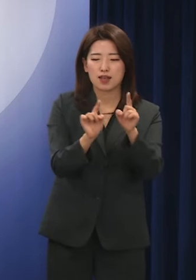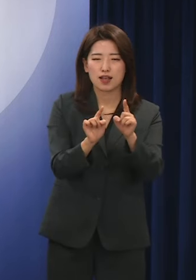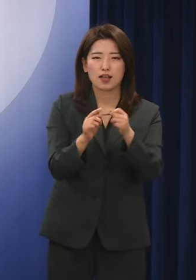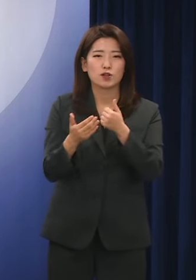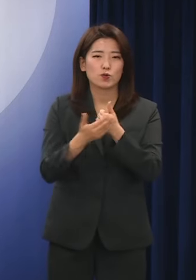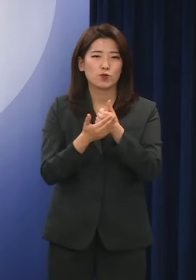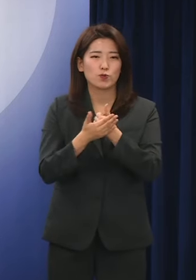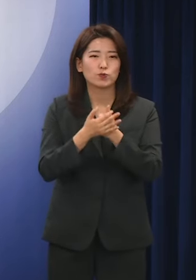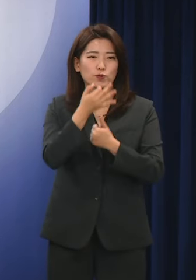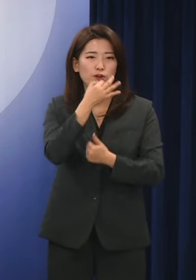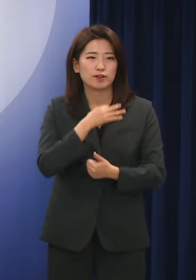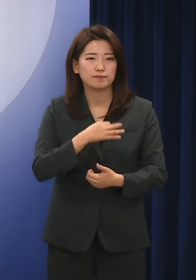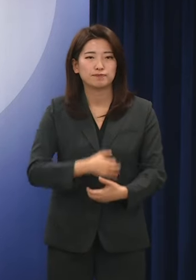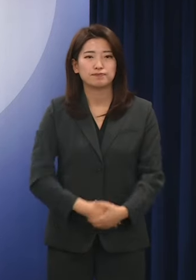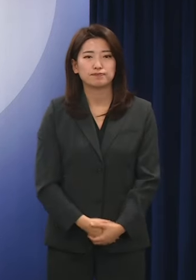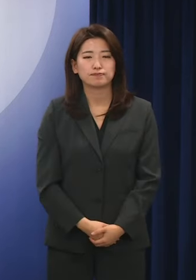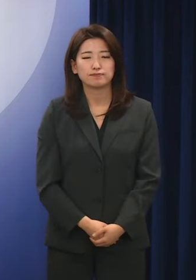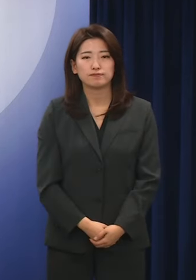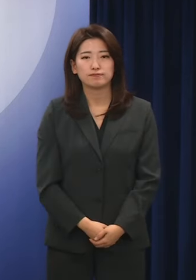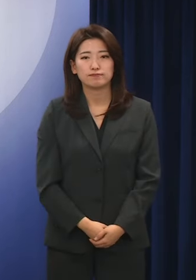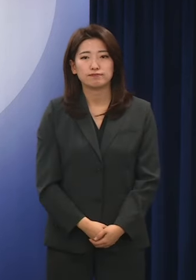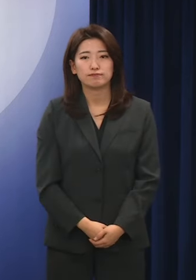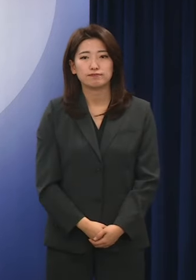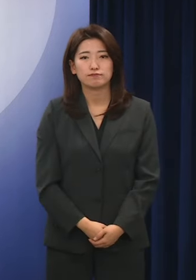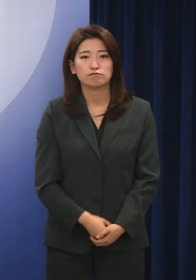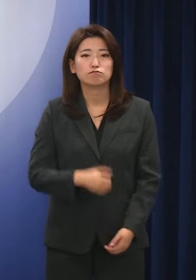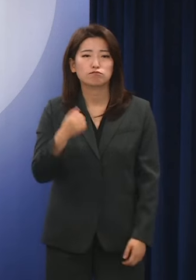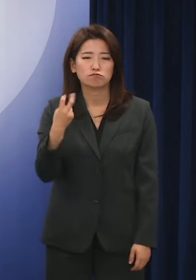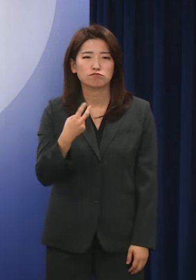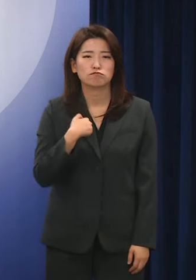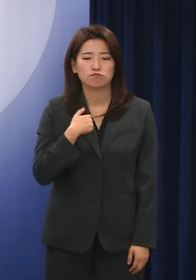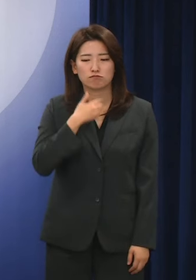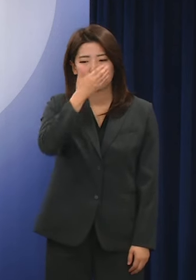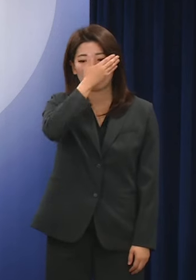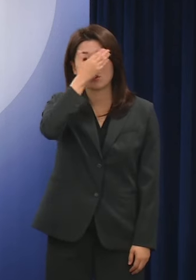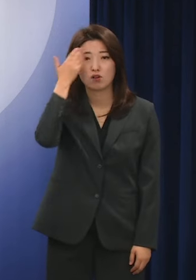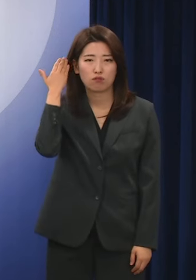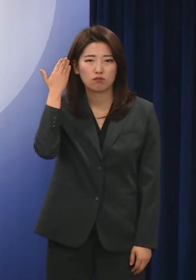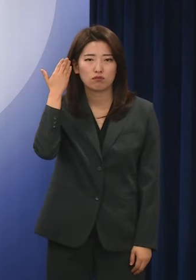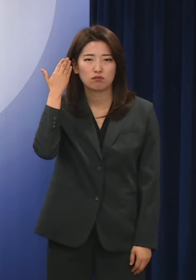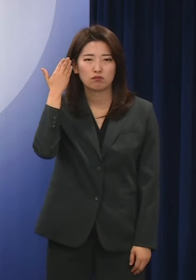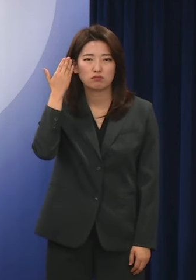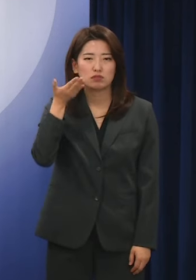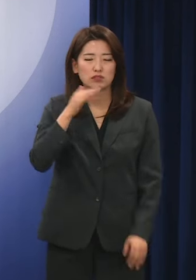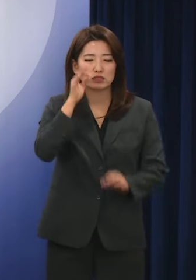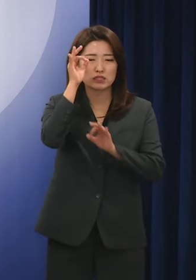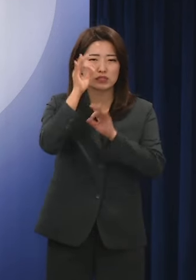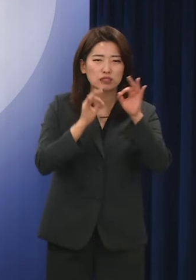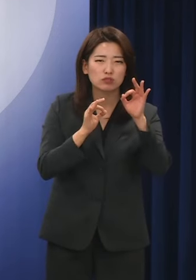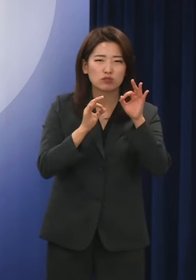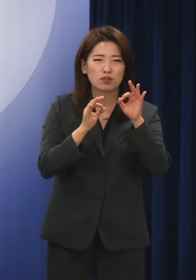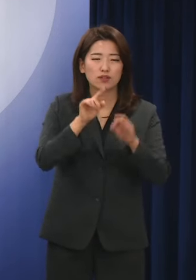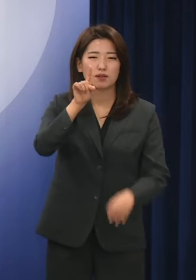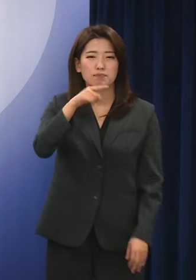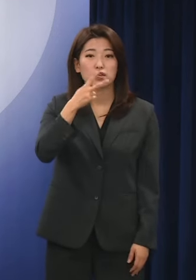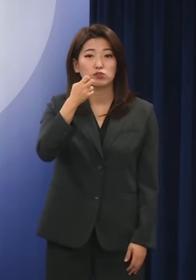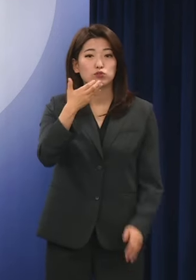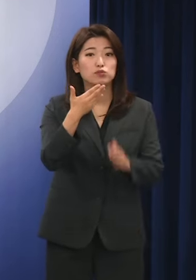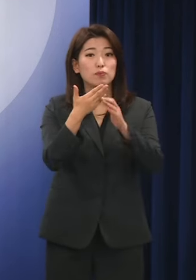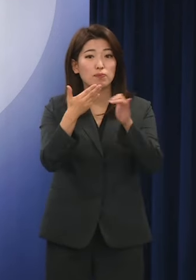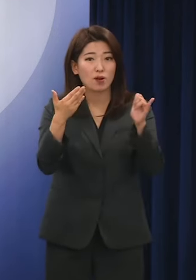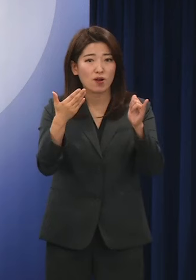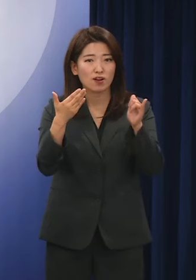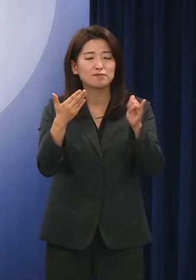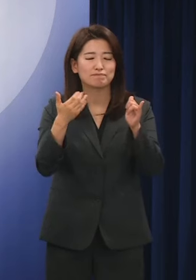마련하였습니다. 아울러 젊은 시절 과오를 범한 청년 129명을 사면하여 재기의